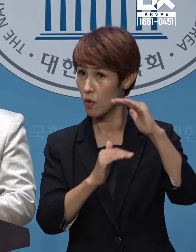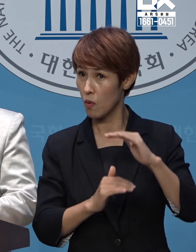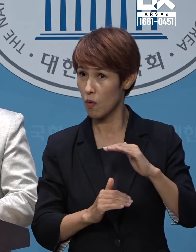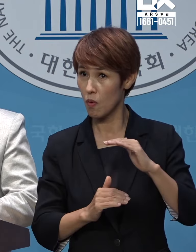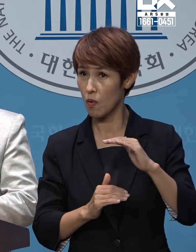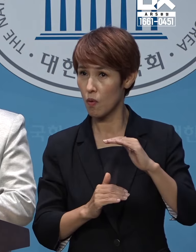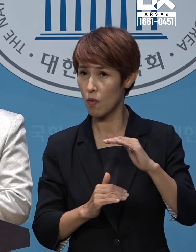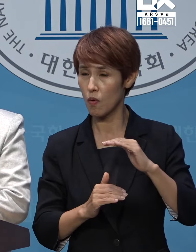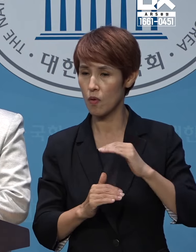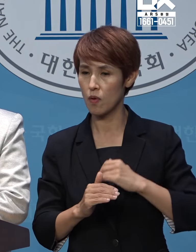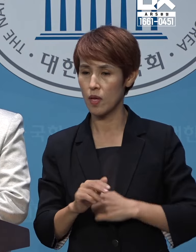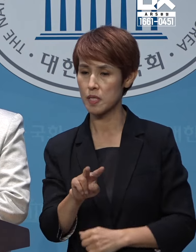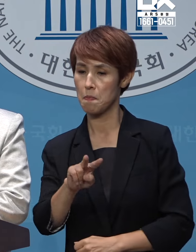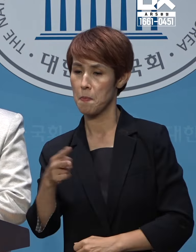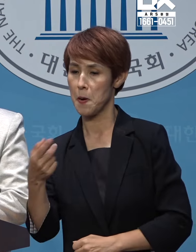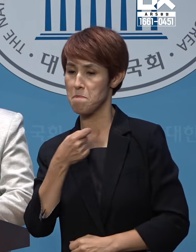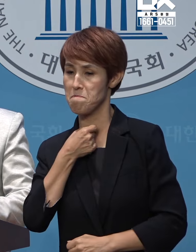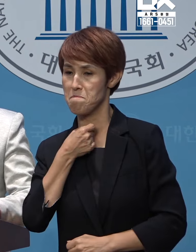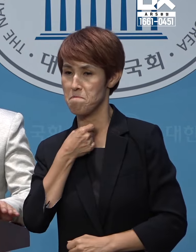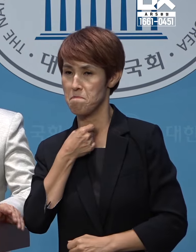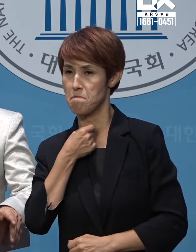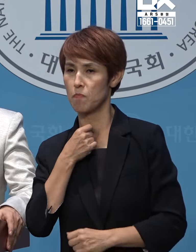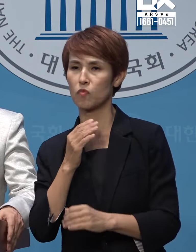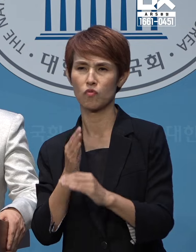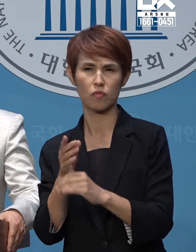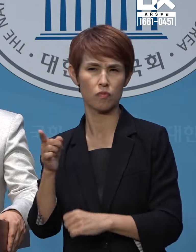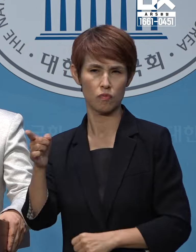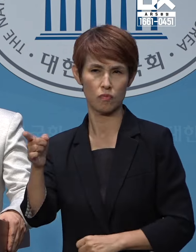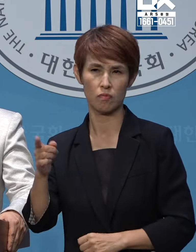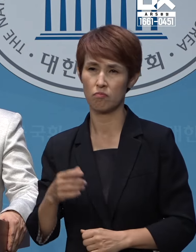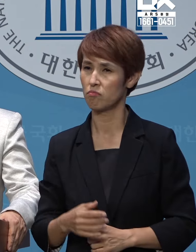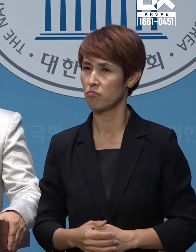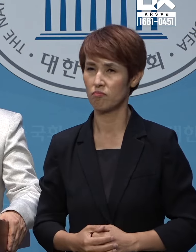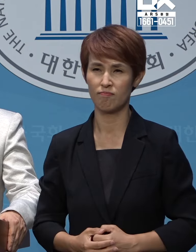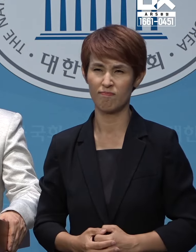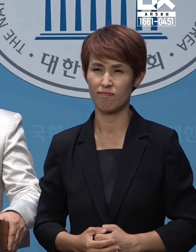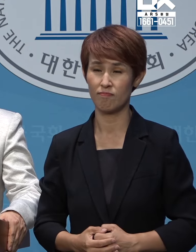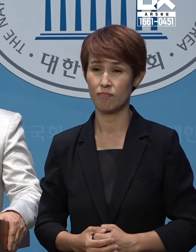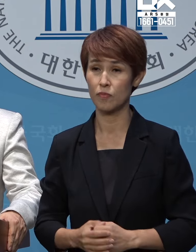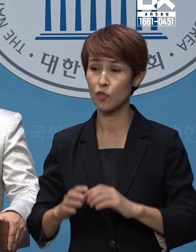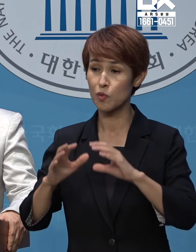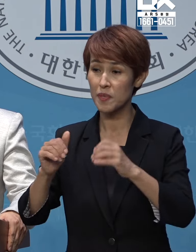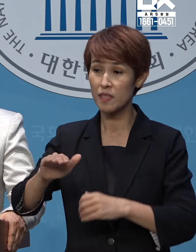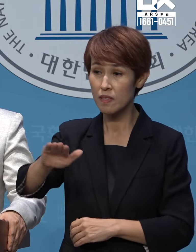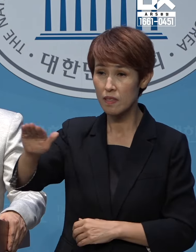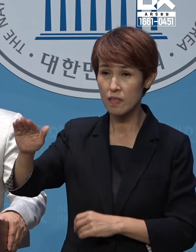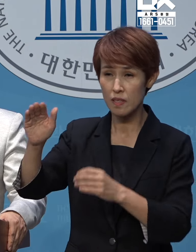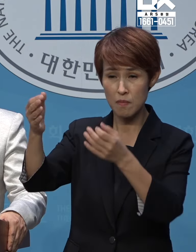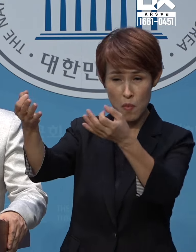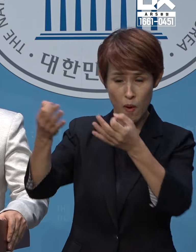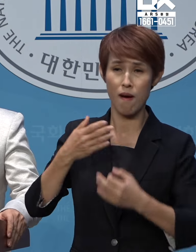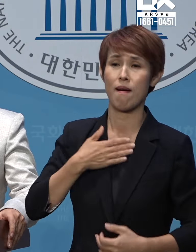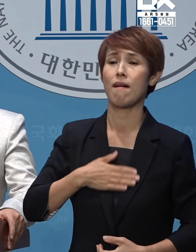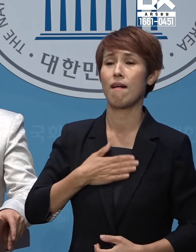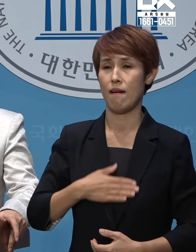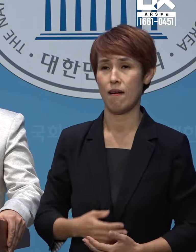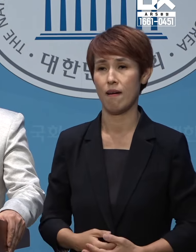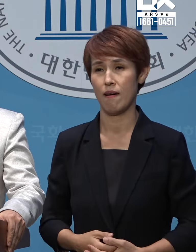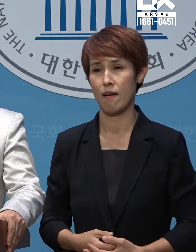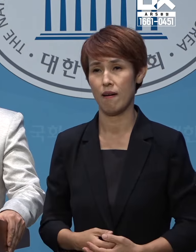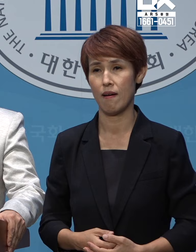뒤바꿔 놓으려고 하는 노력들을 해 왔는데 그것은 국민 여러분들이 더 잘 알 것이고